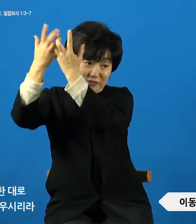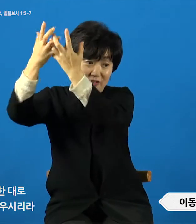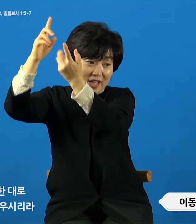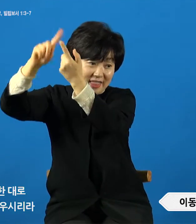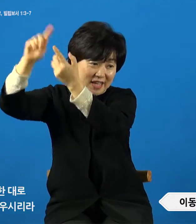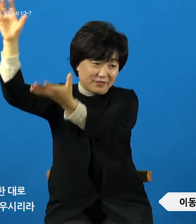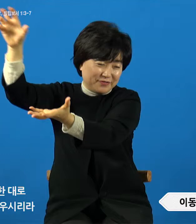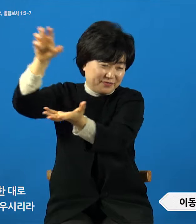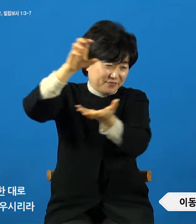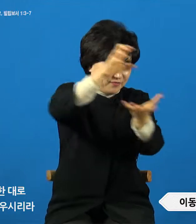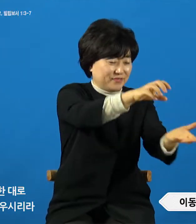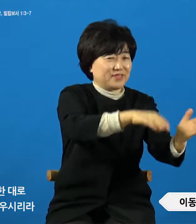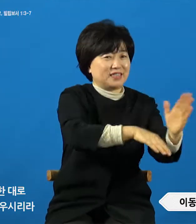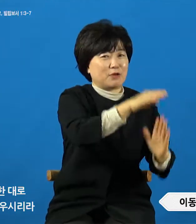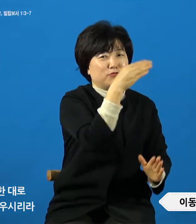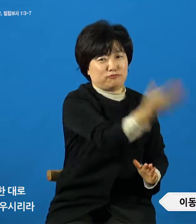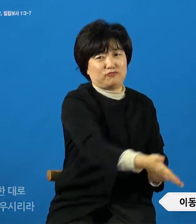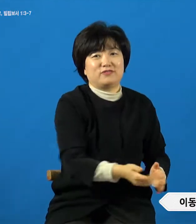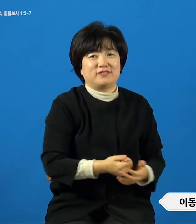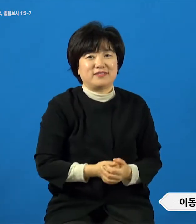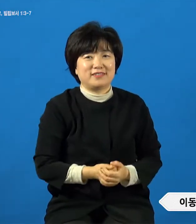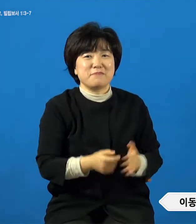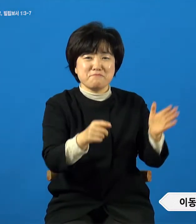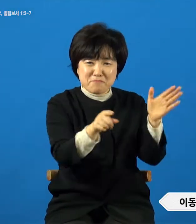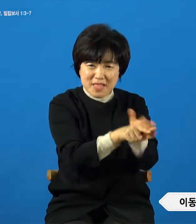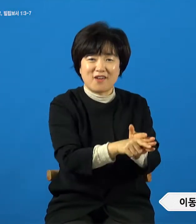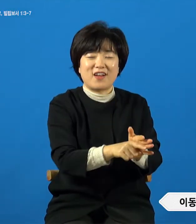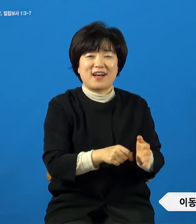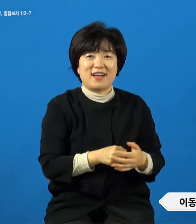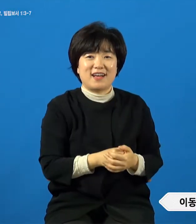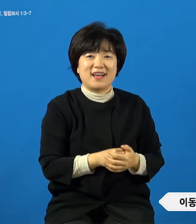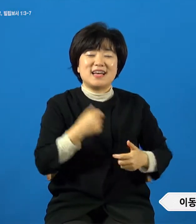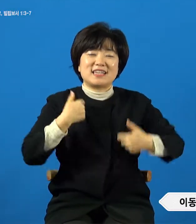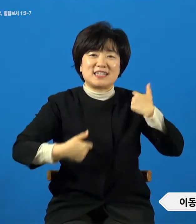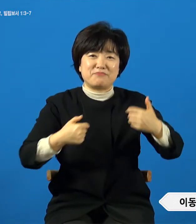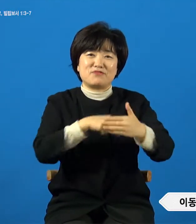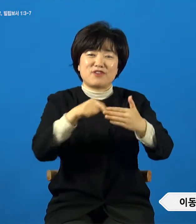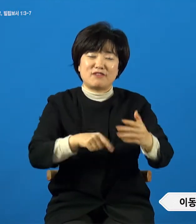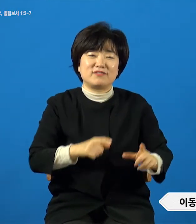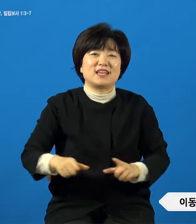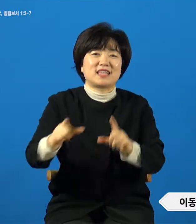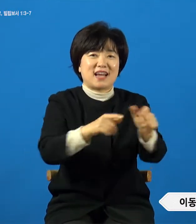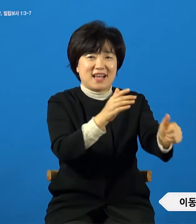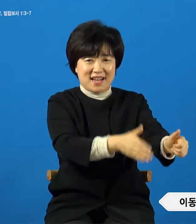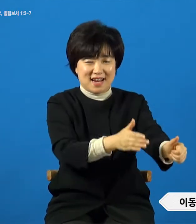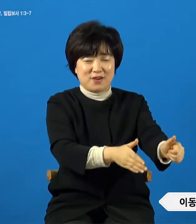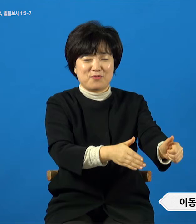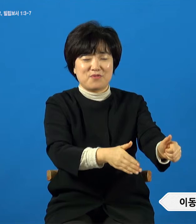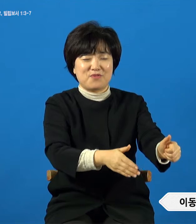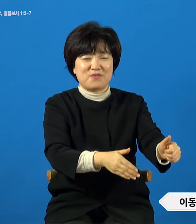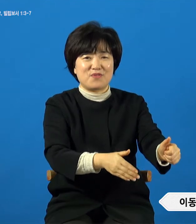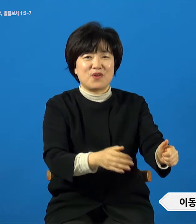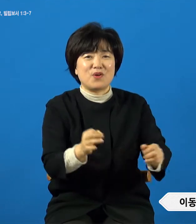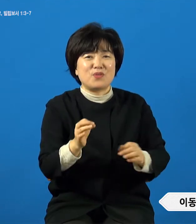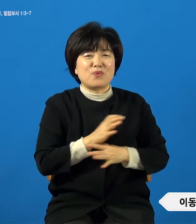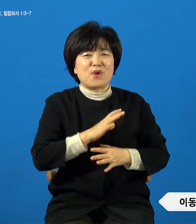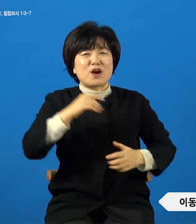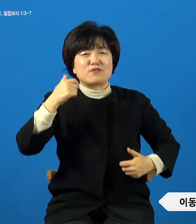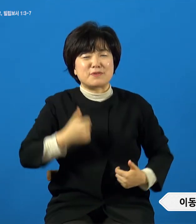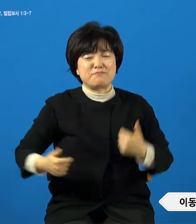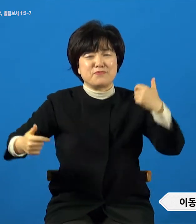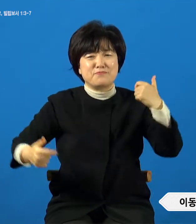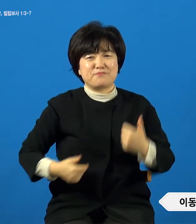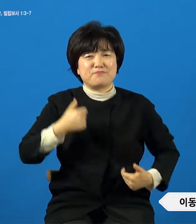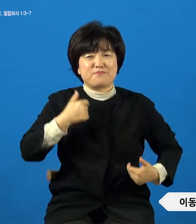것이라고. 이걸 믿으라고. 그리고 이 기쁨 가운데 살아야 한다고. 계속 이 놀라운 기쁨으로 살아야